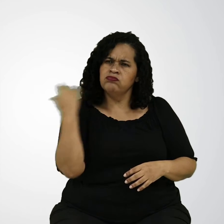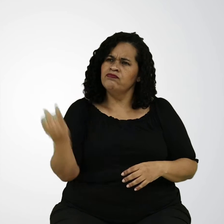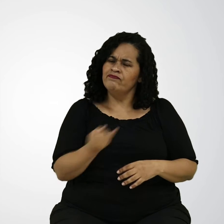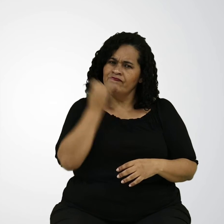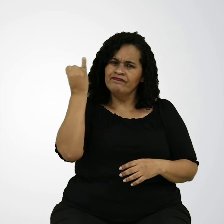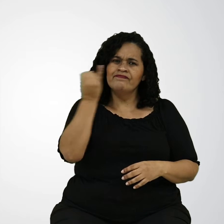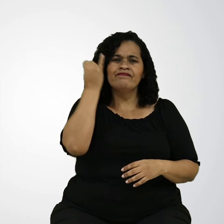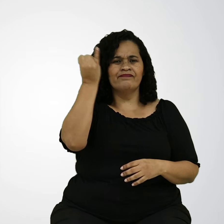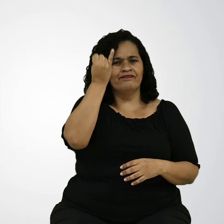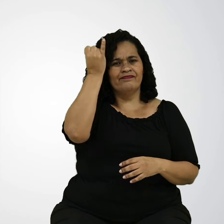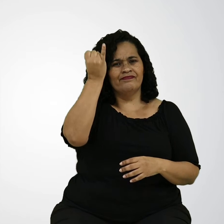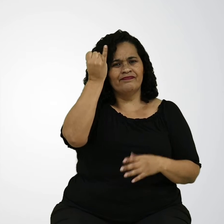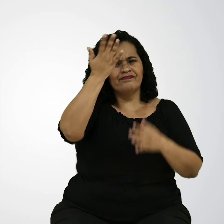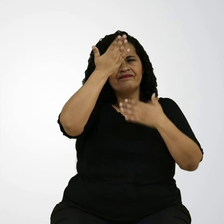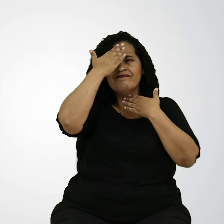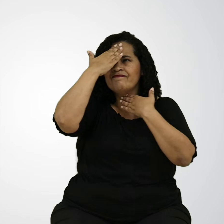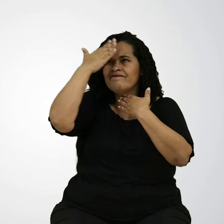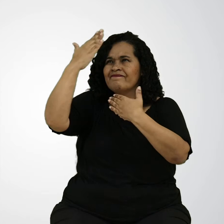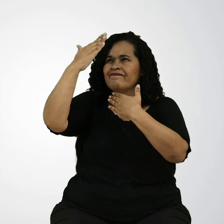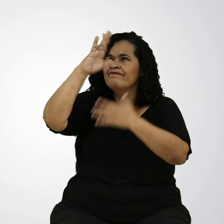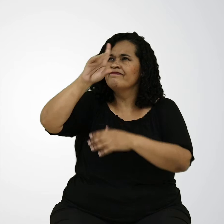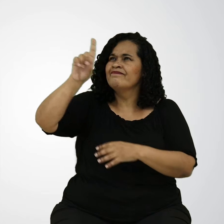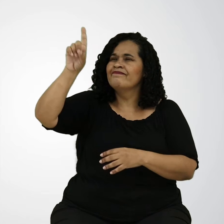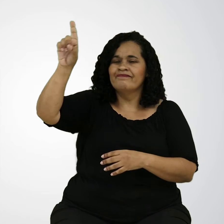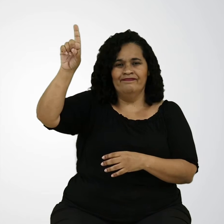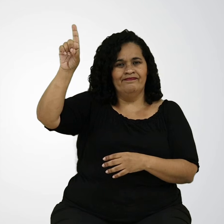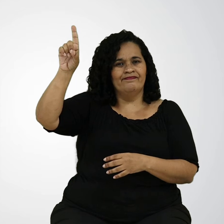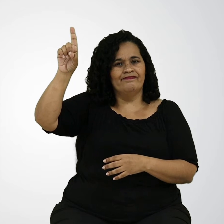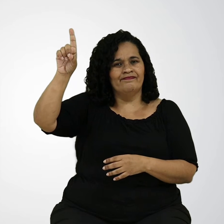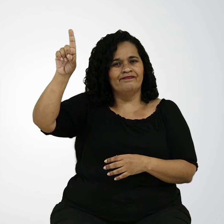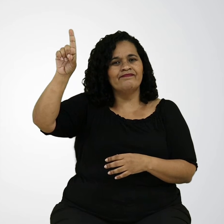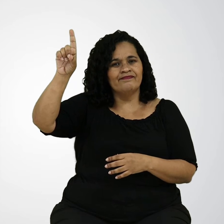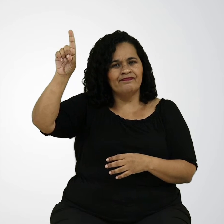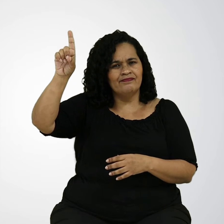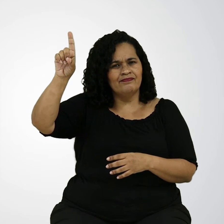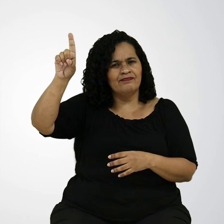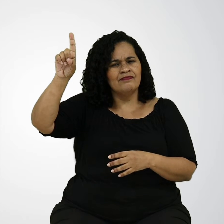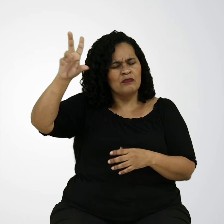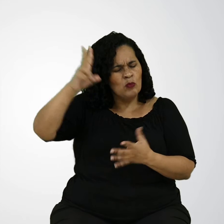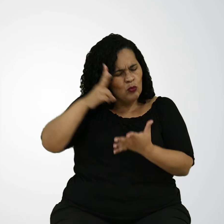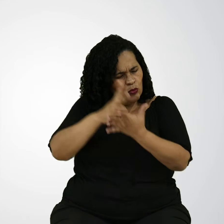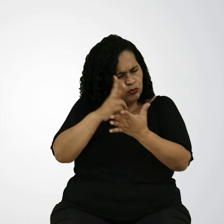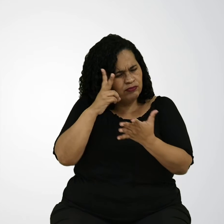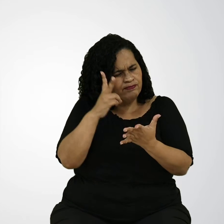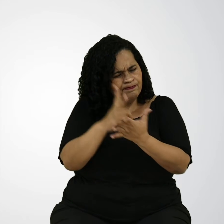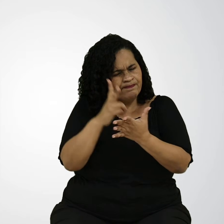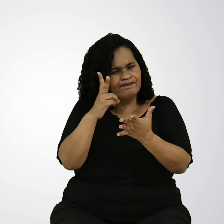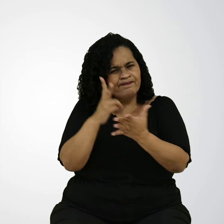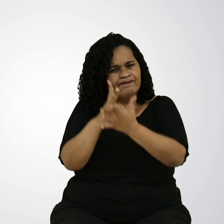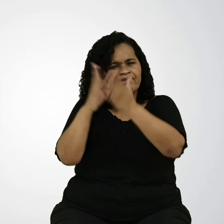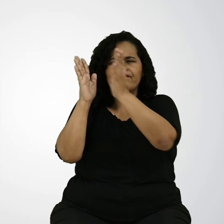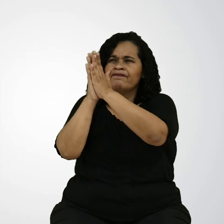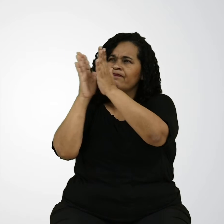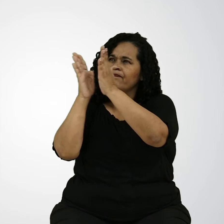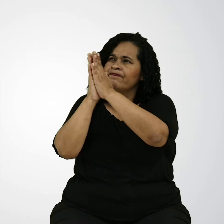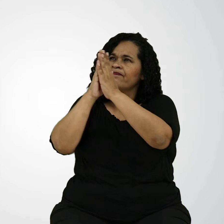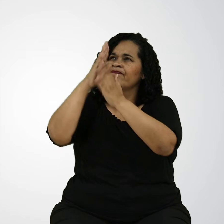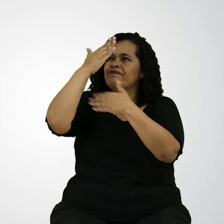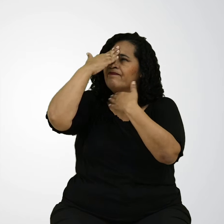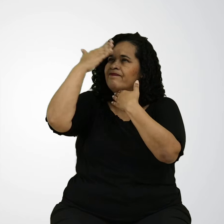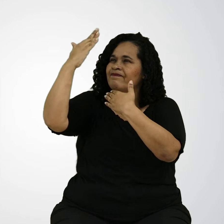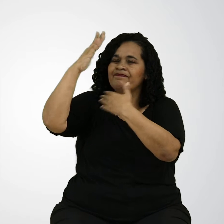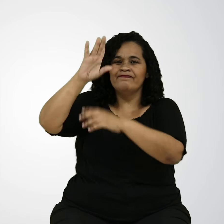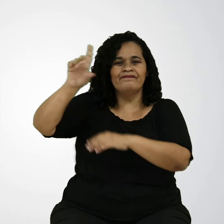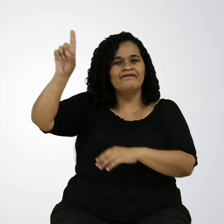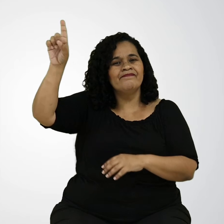por quem Ele é. Saber quem é Deus e conseguir agradecê-lo diariamente nas nossas orações, por quem Ele é, pelo que Ele fez